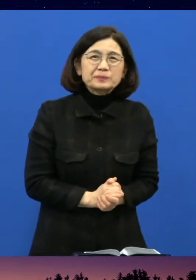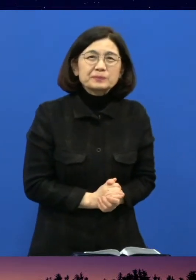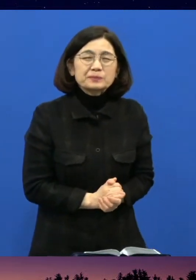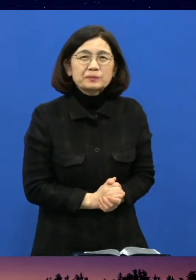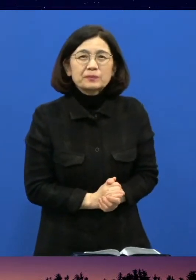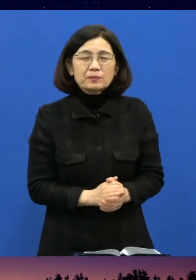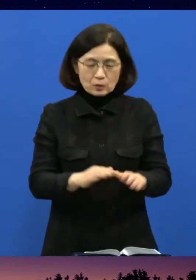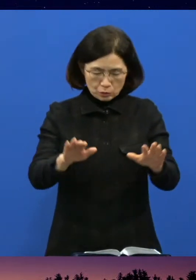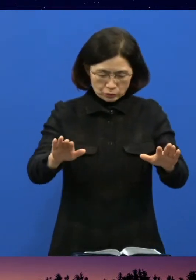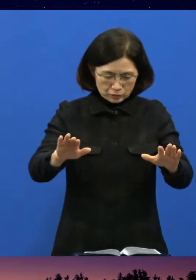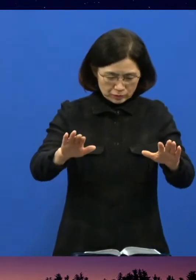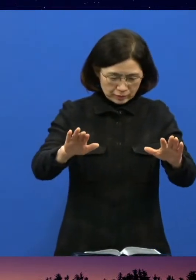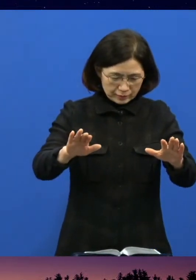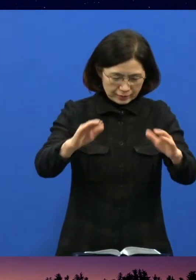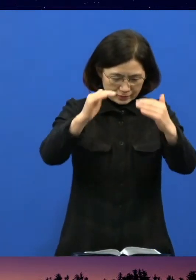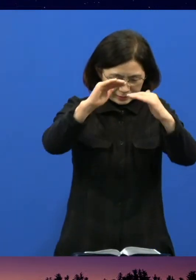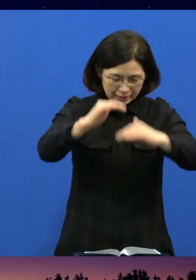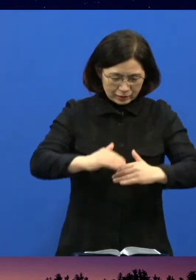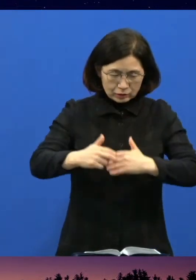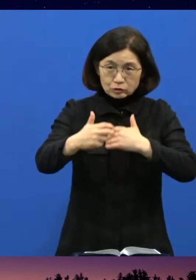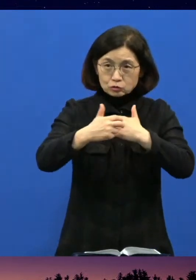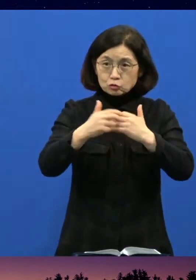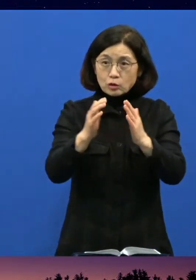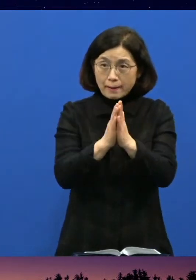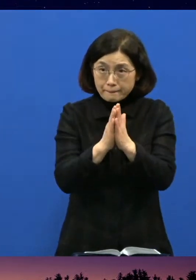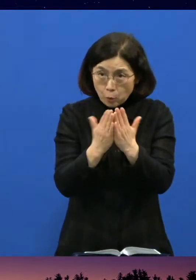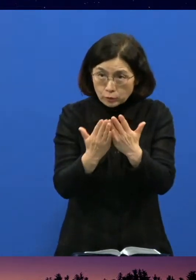자, 오늘 이 본문 우리가 예수님의 비유인데요,